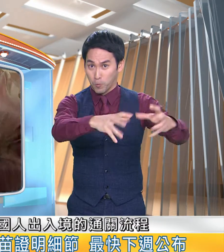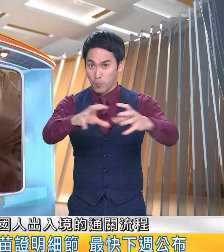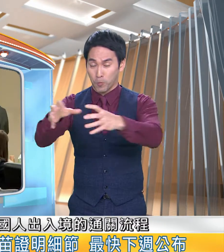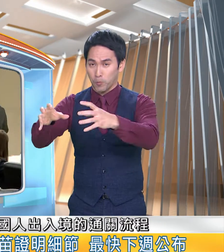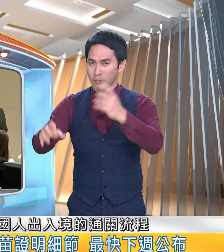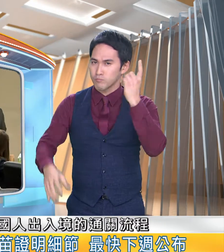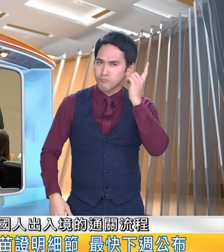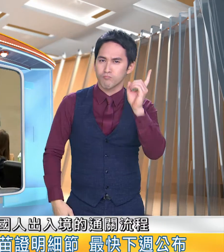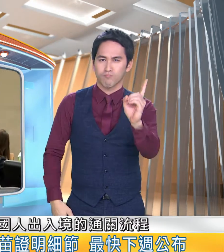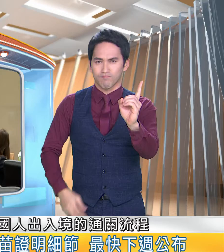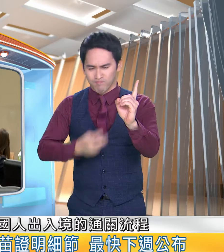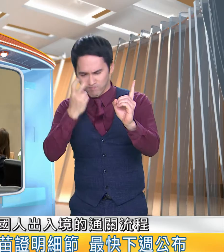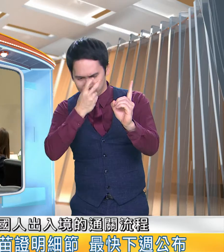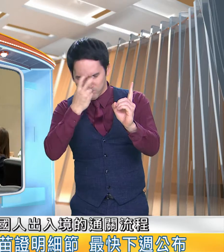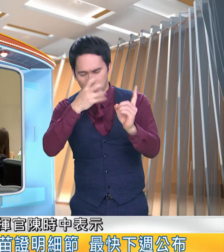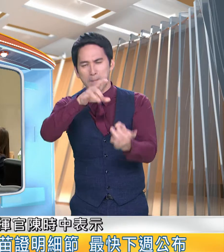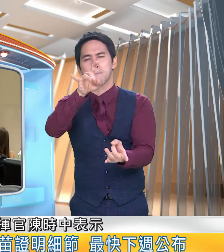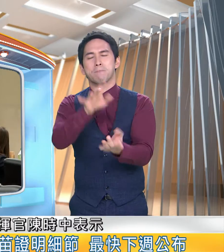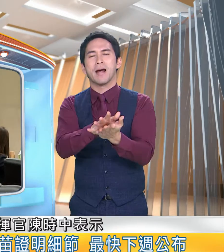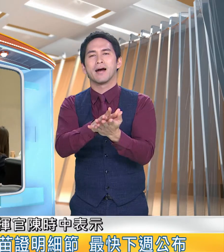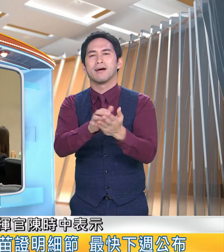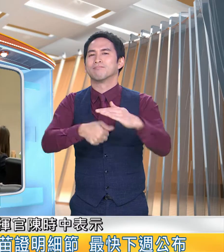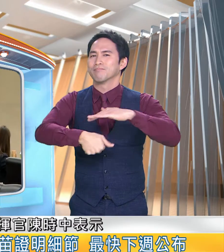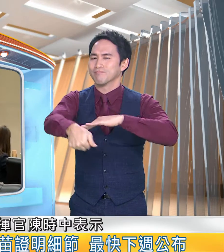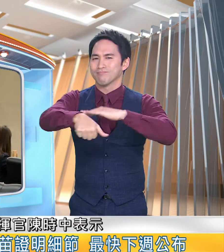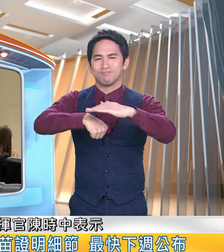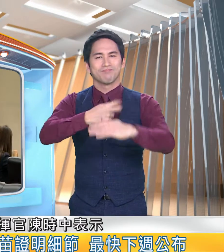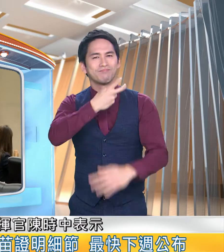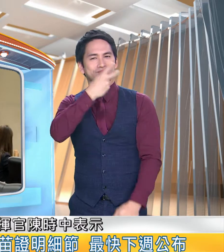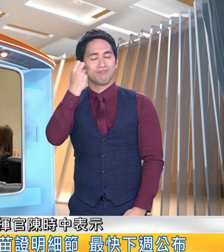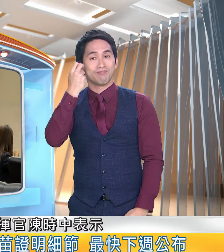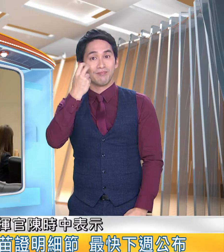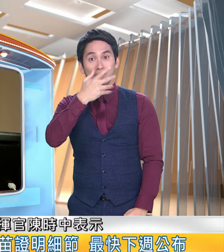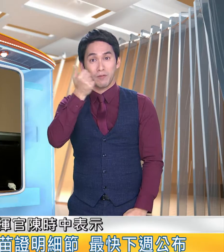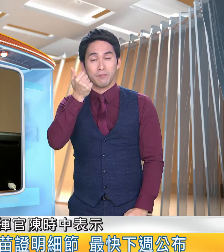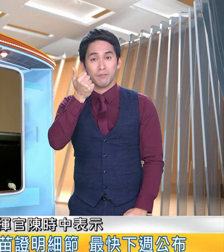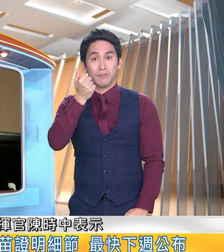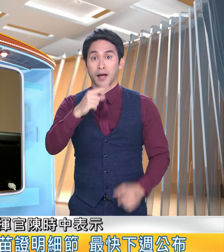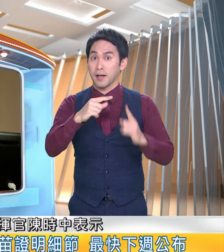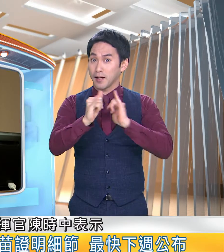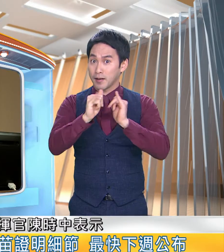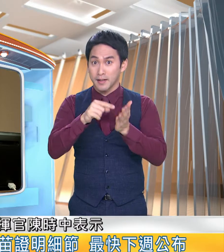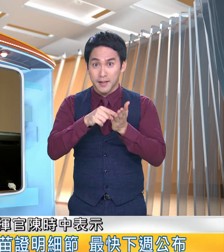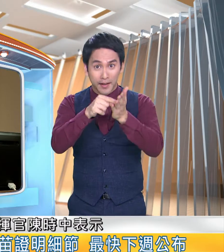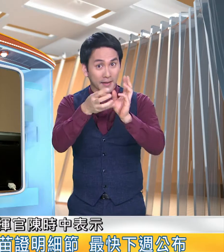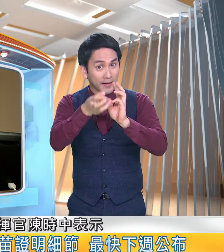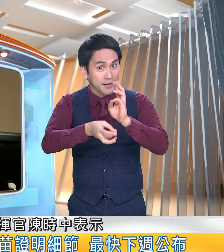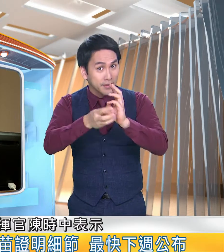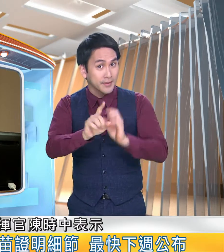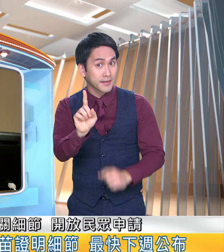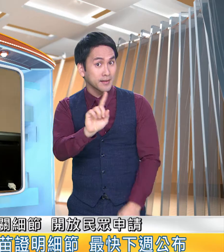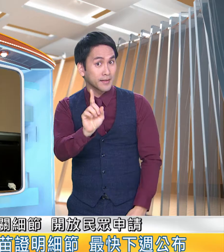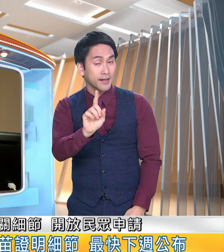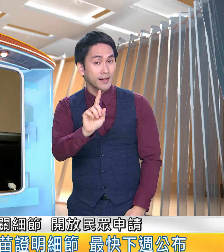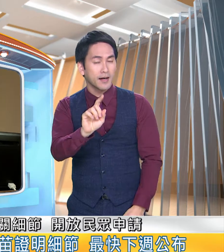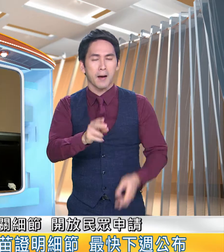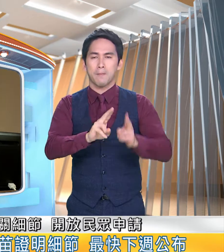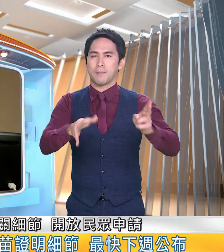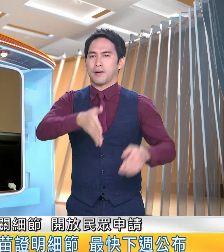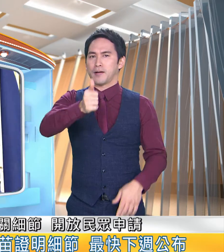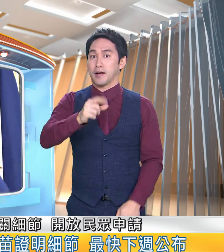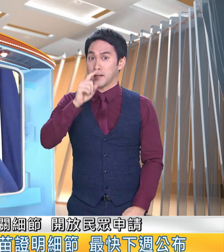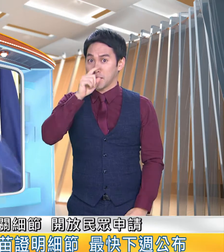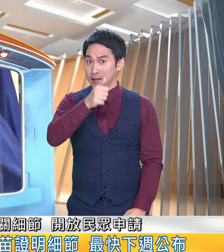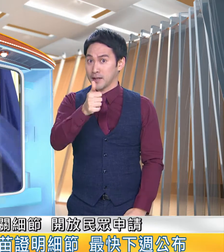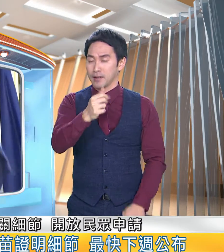人出入境的通关流程。疫情指挥中心指挥官陈时中表示，最